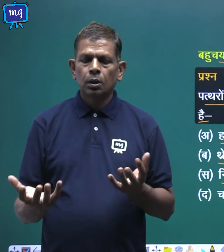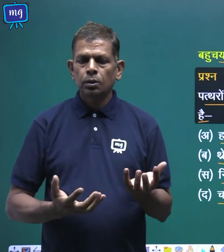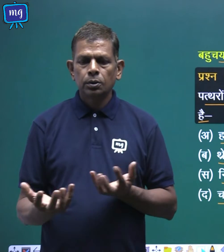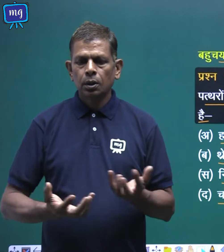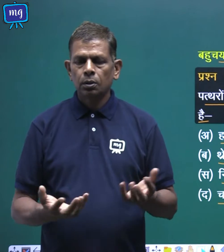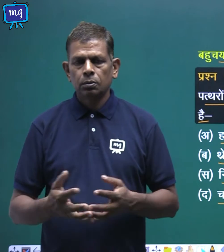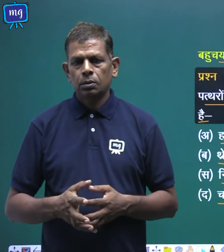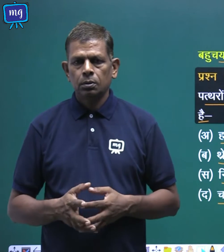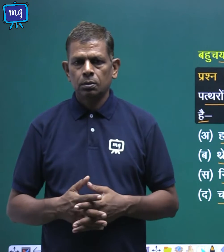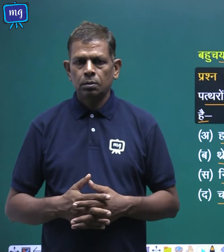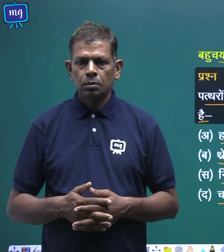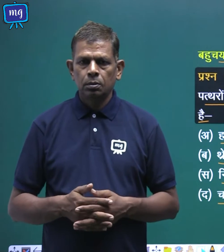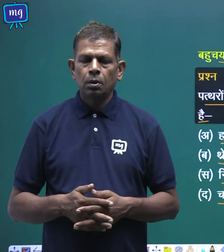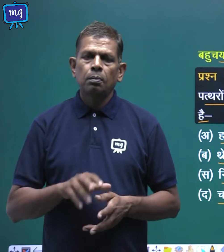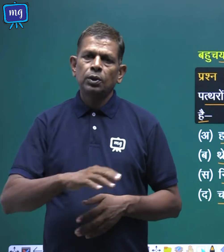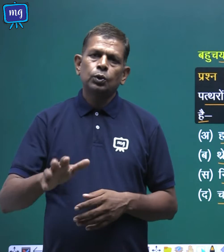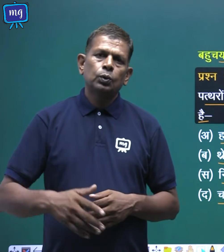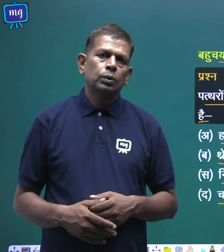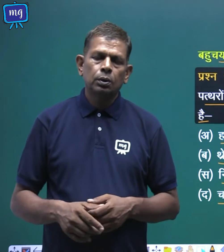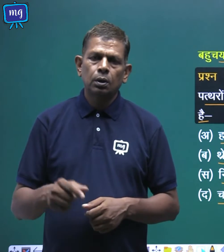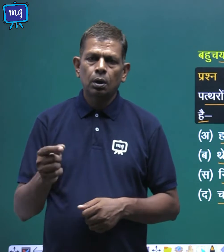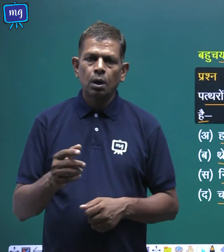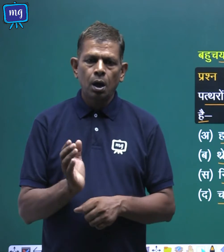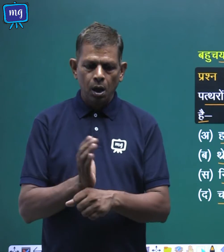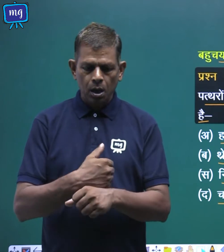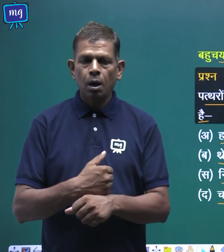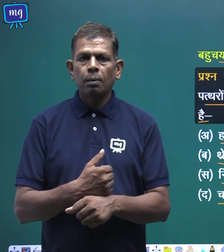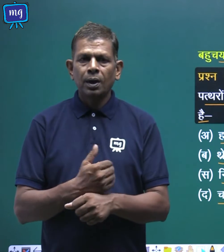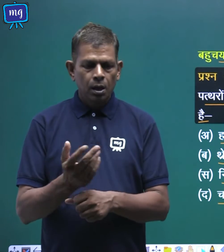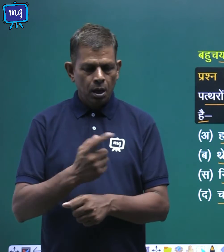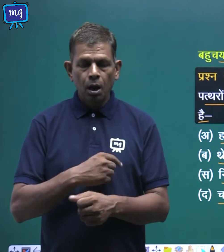चालन द्वारा। बच्चों, हमने पढ़ा था